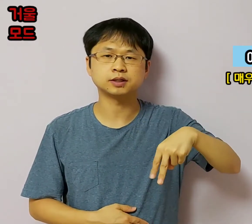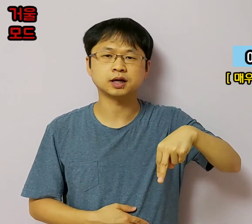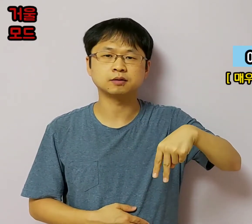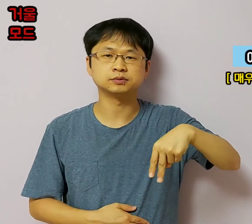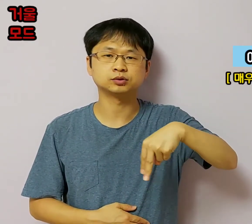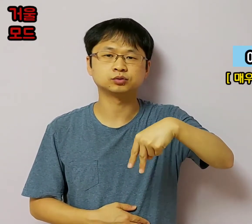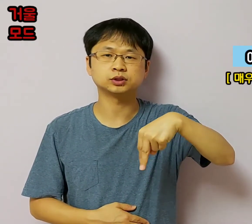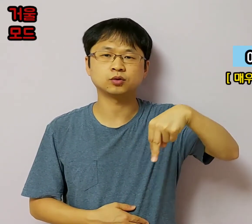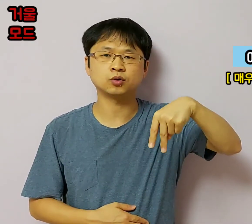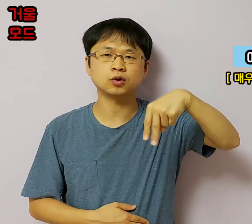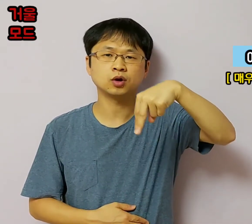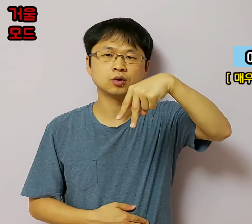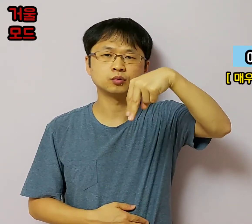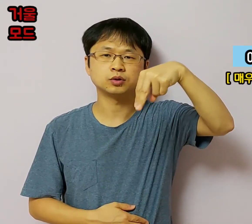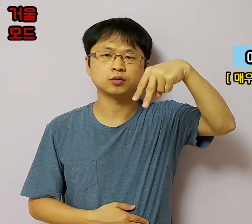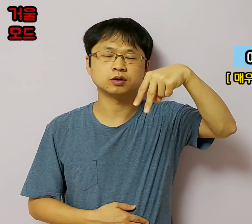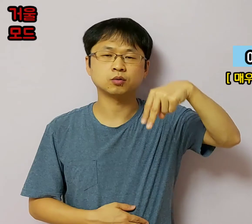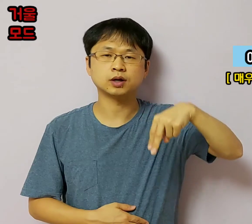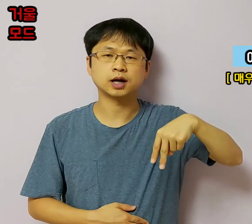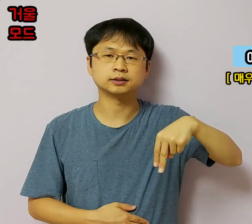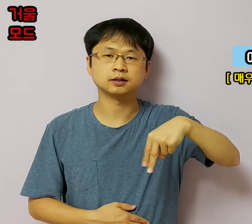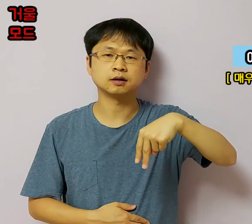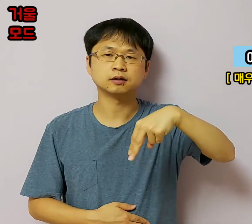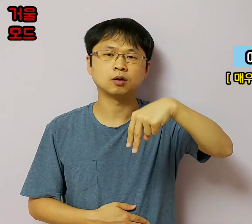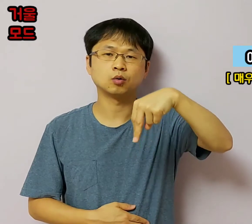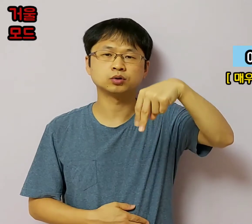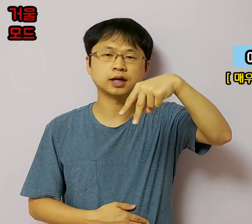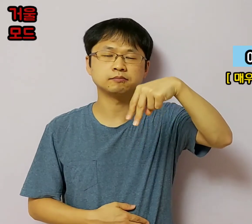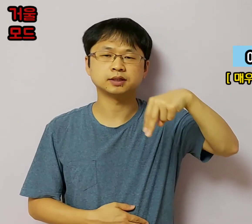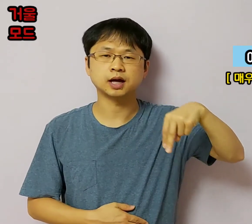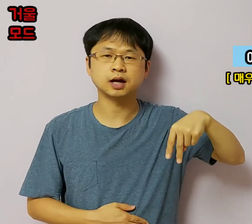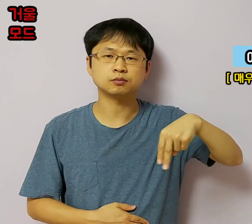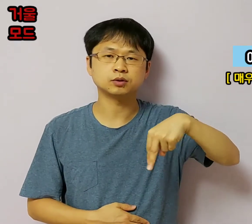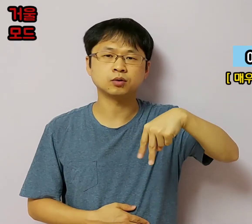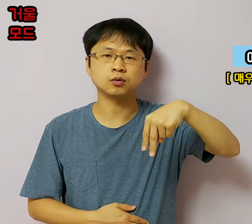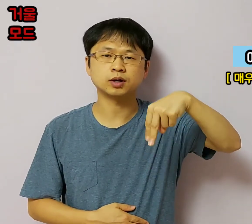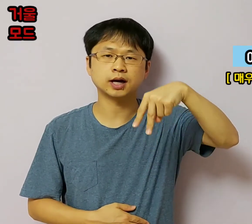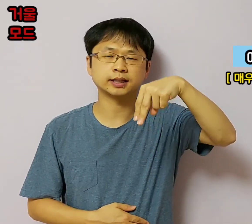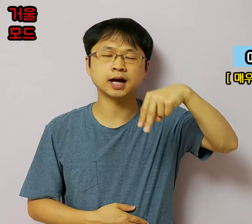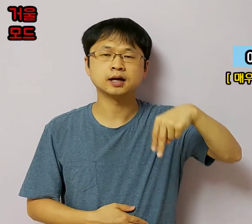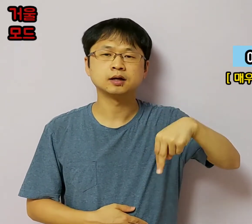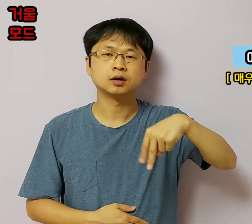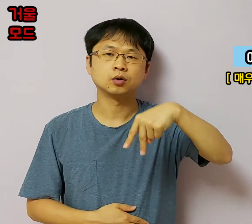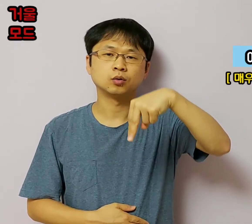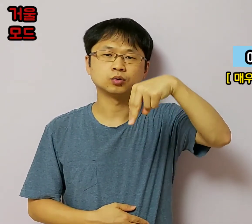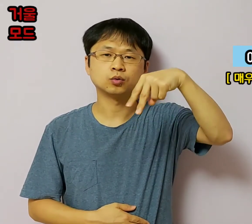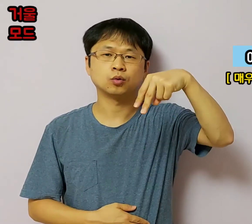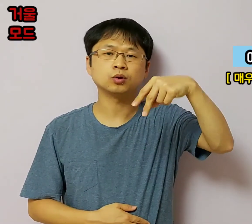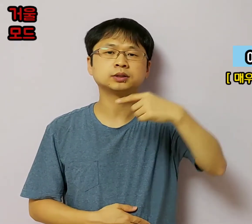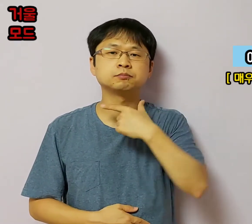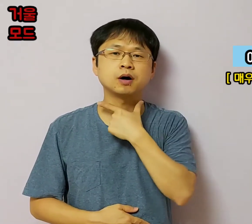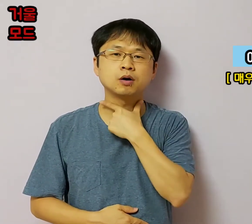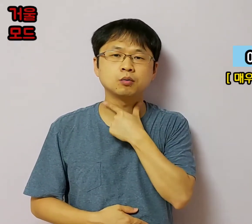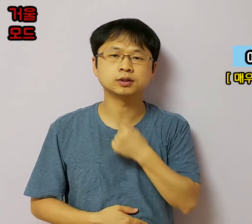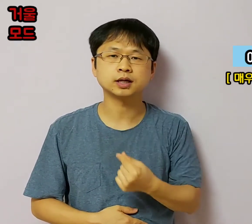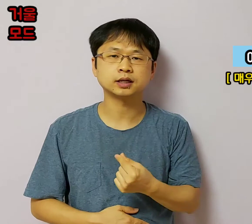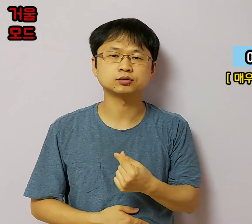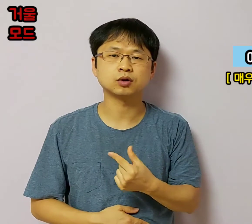됩니다. 검지중지로 위로 걸어 올라가는 것 오르다입니다. 위로 올라가다, 오르고 싶어, 원하다는 수어